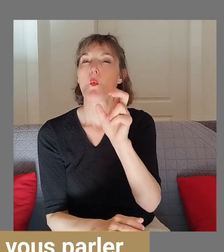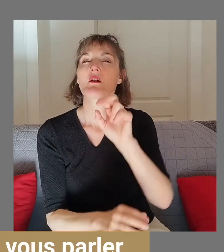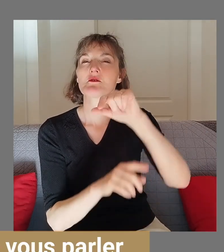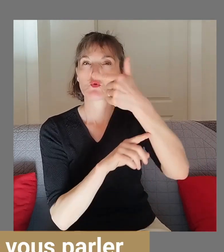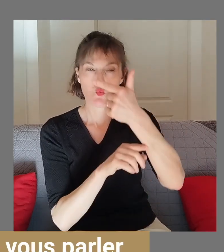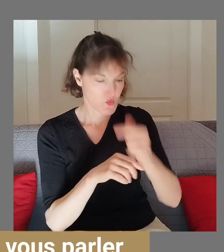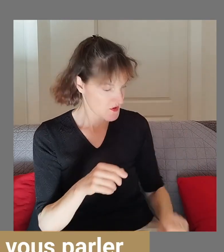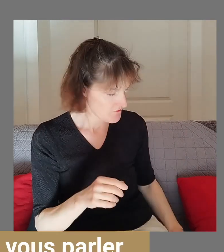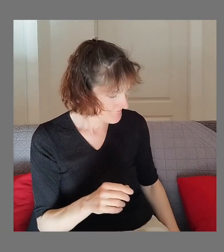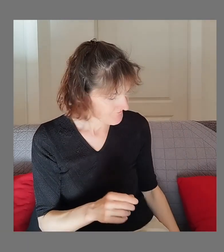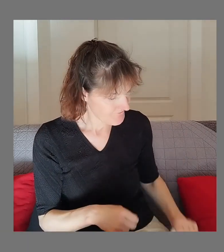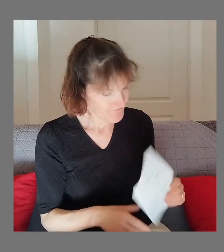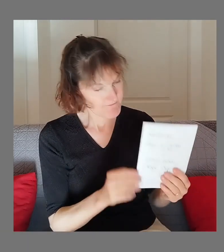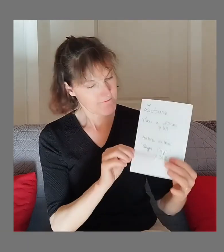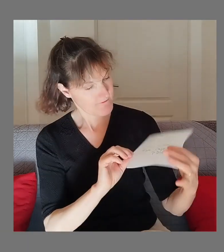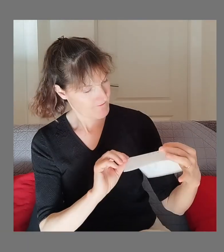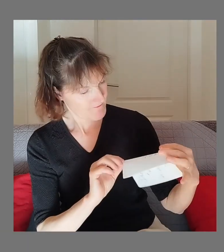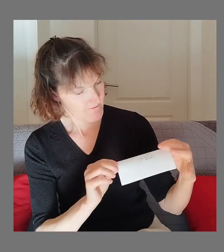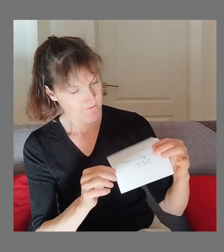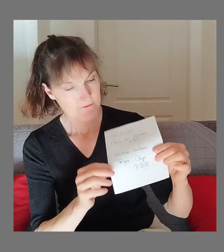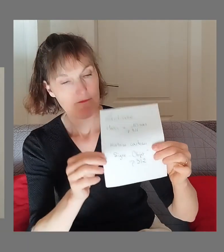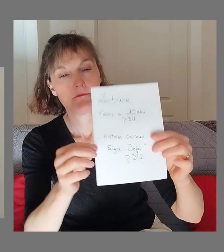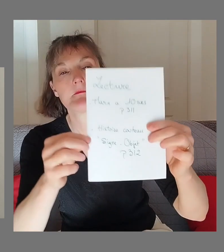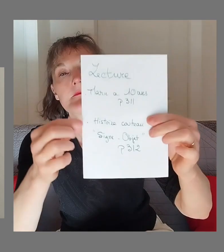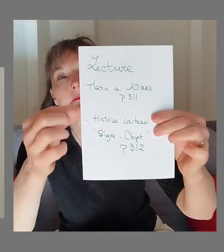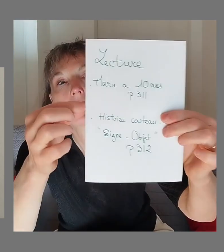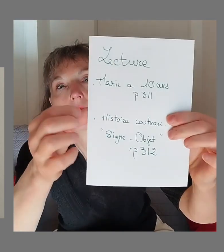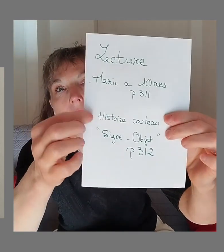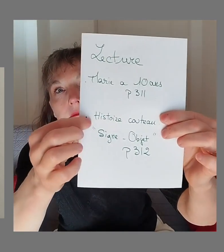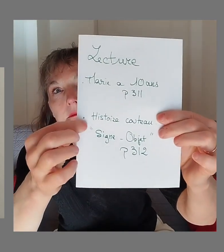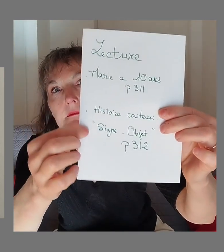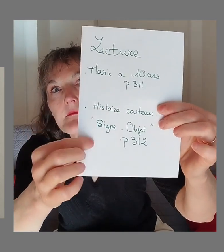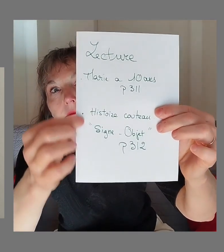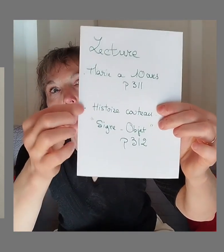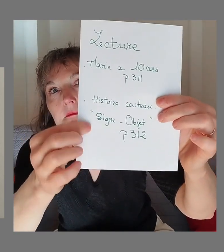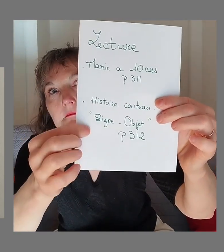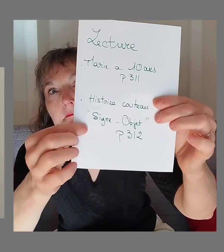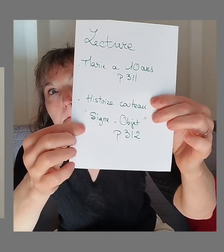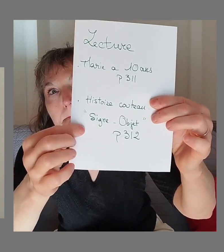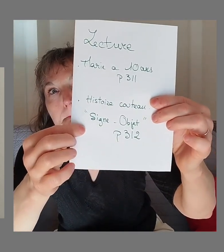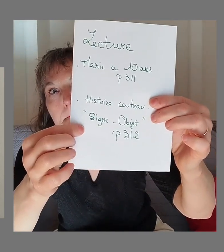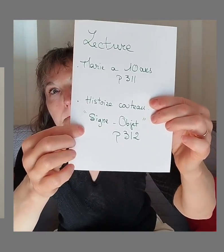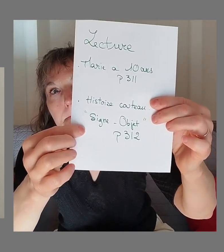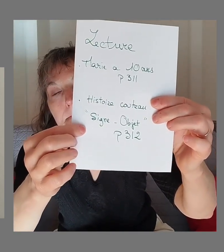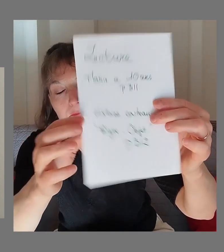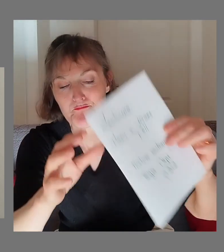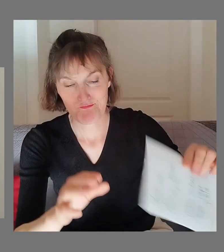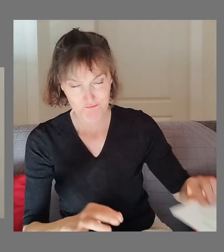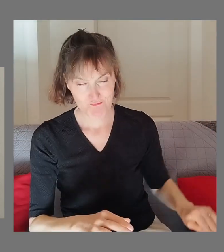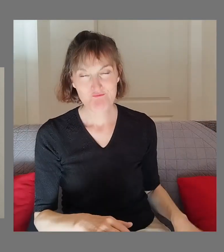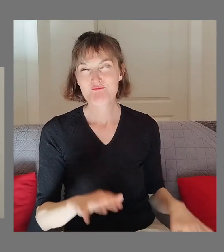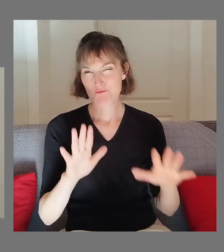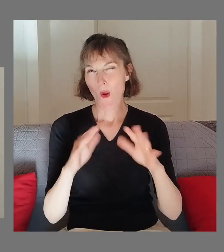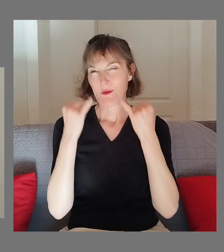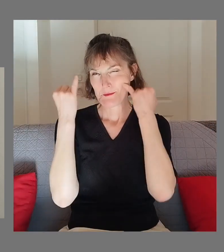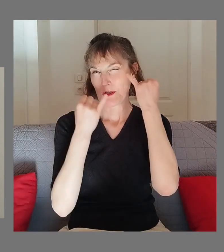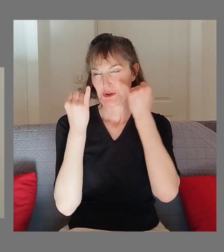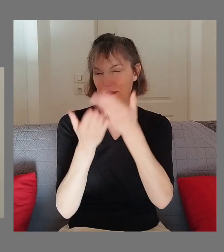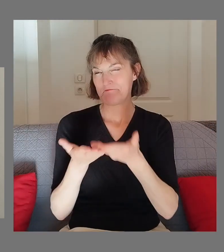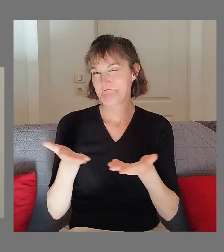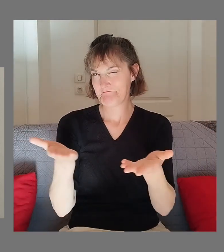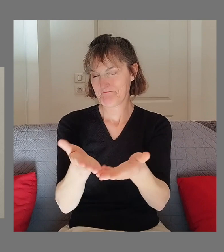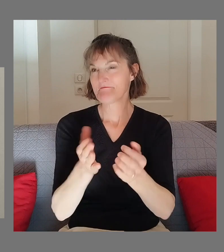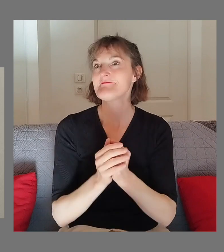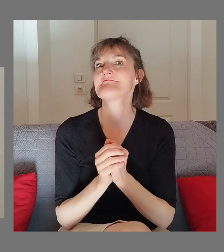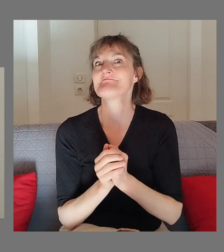cette expérience que l'on découvre à la page 312 du livre. C'est l'histoire d'un couteau et du